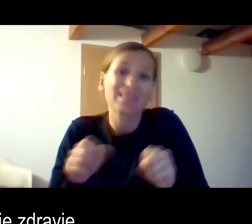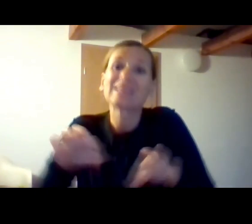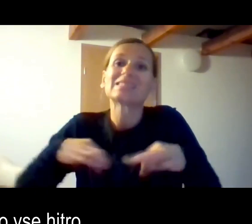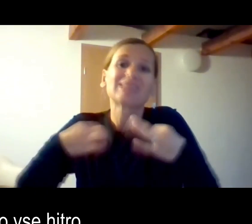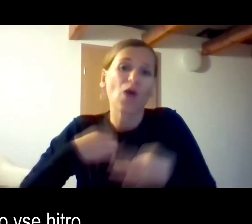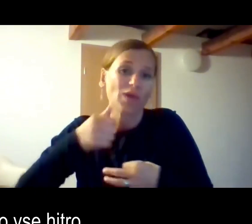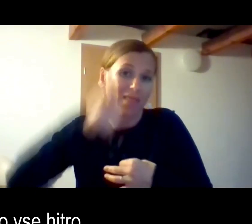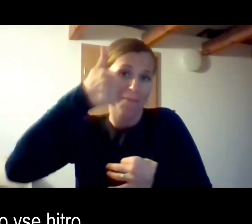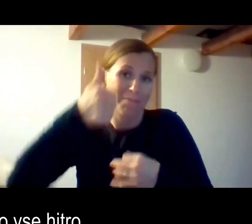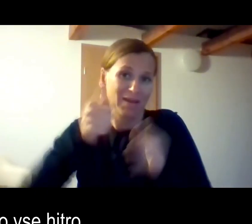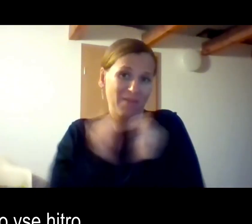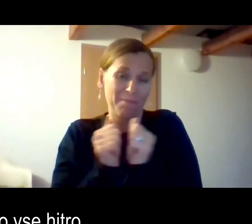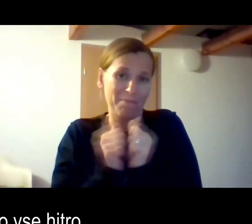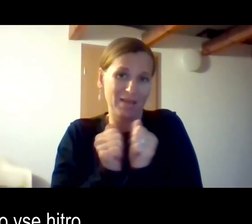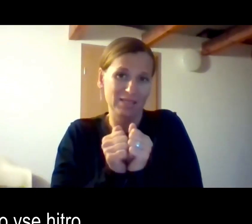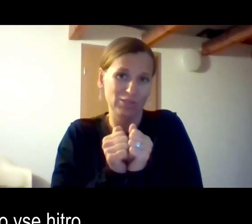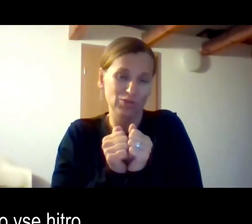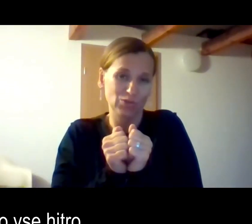in